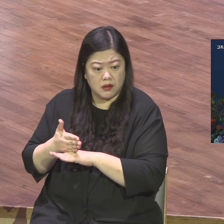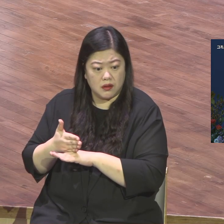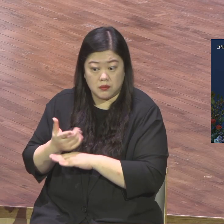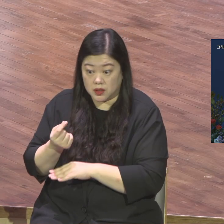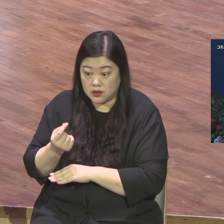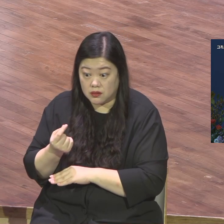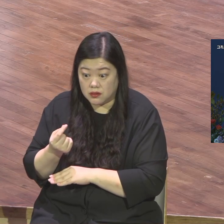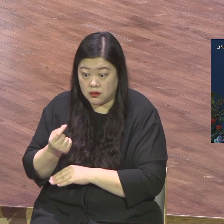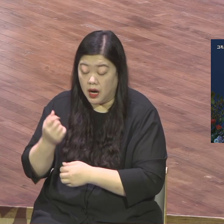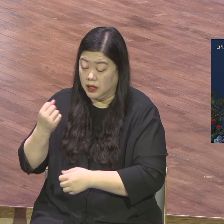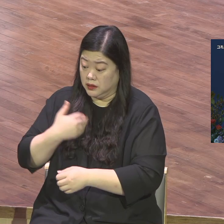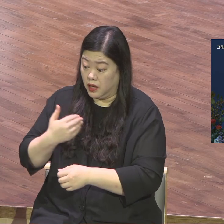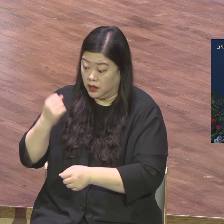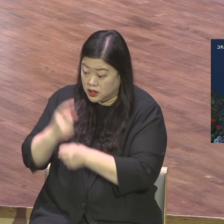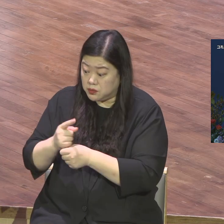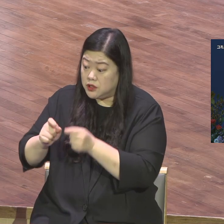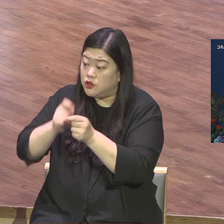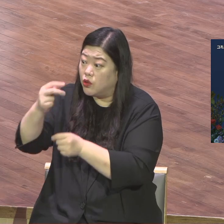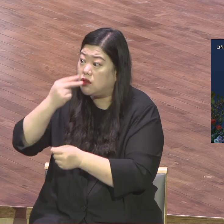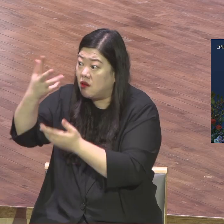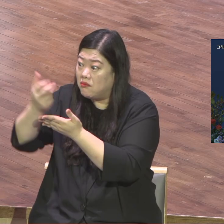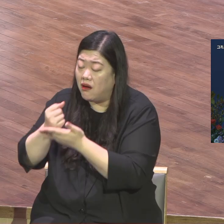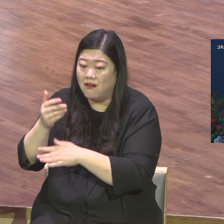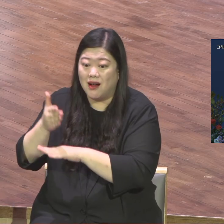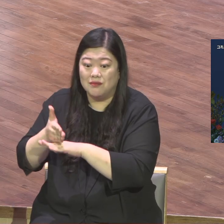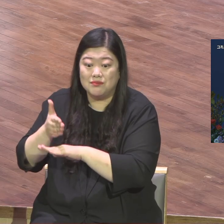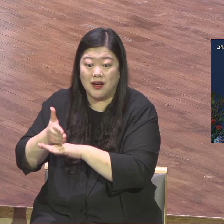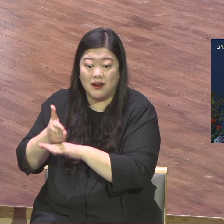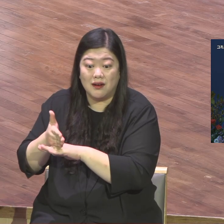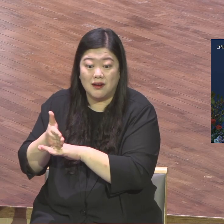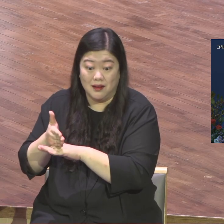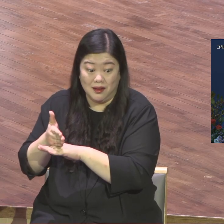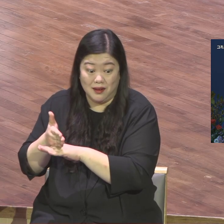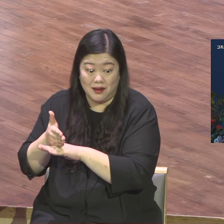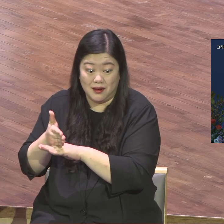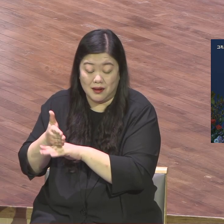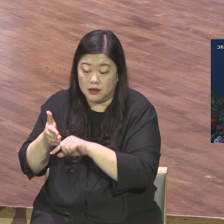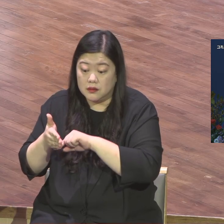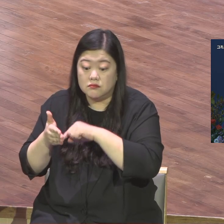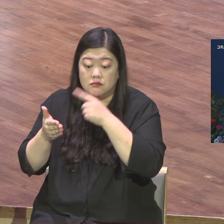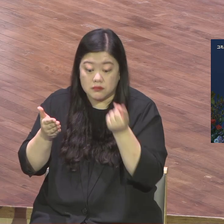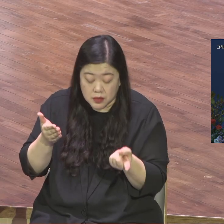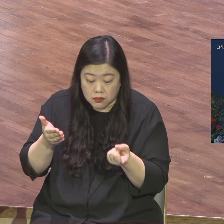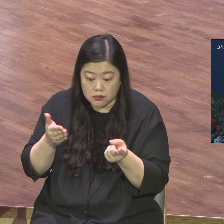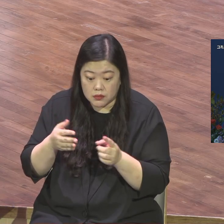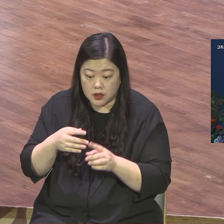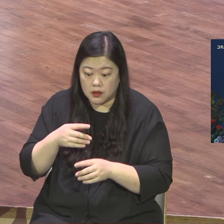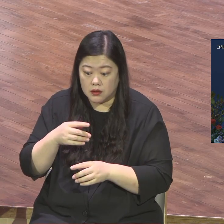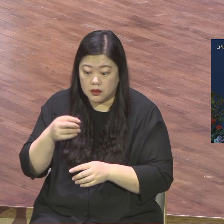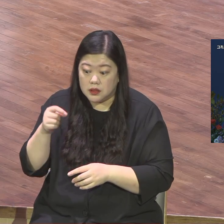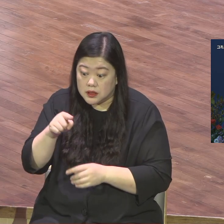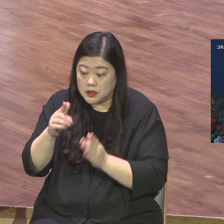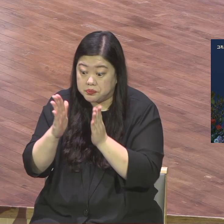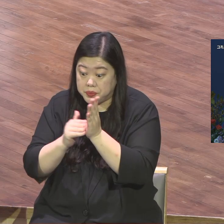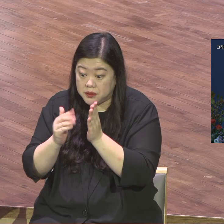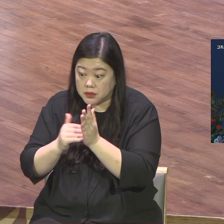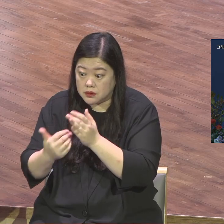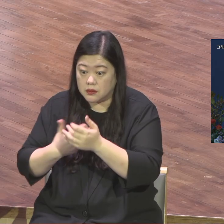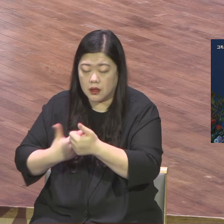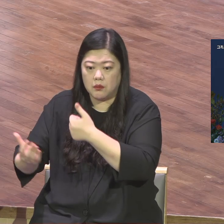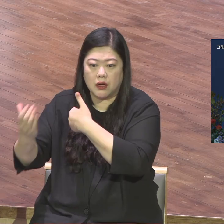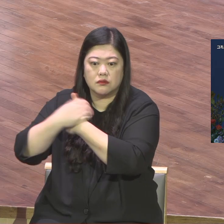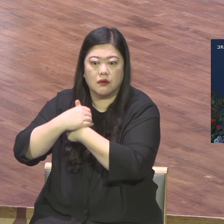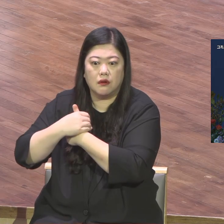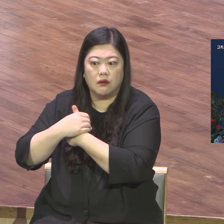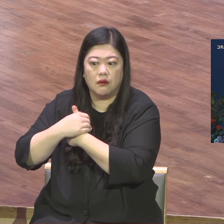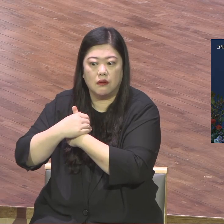해도, 영생 주신 것만 해도 너무 감격인데, 그걸 넘어서 그 비밀을 나에게 맡기셨다.